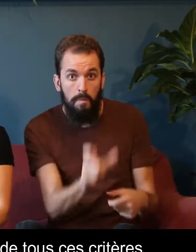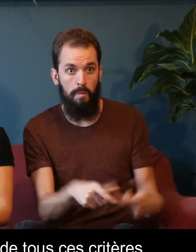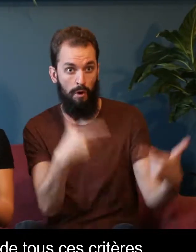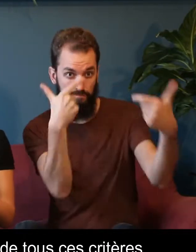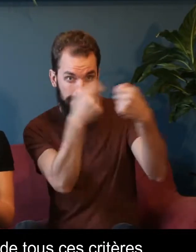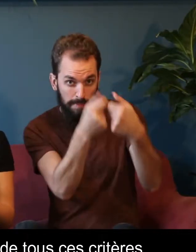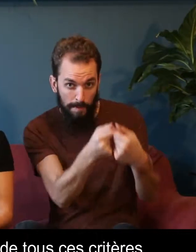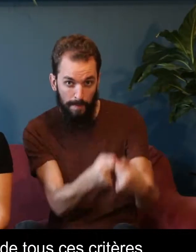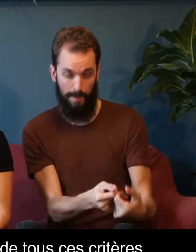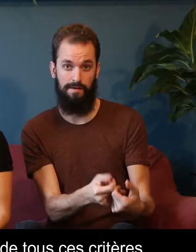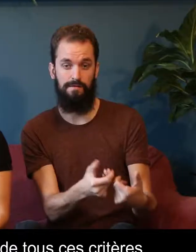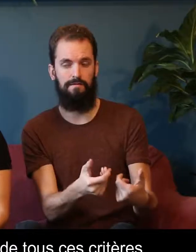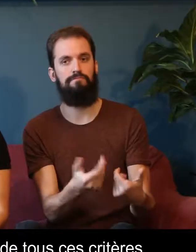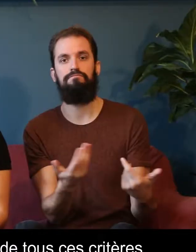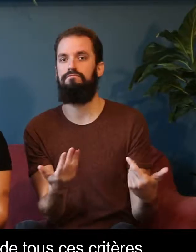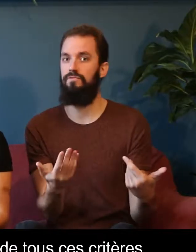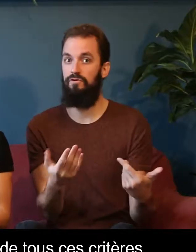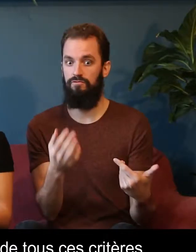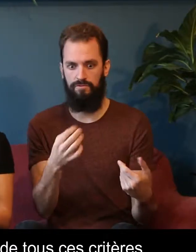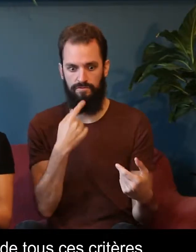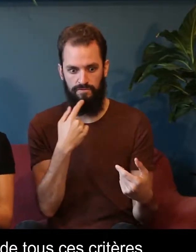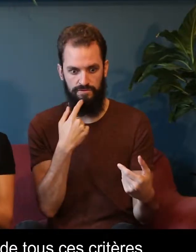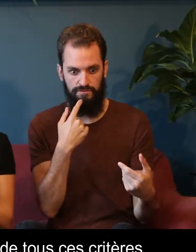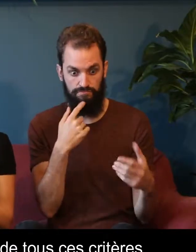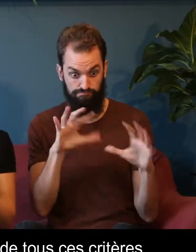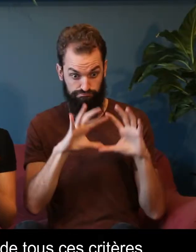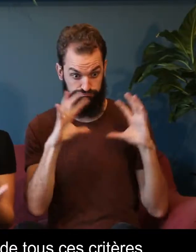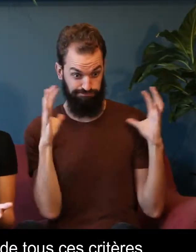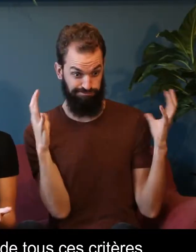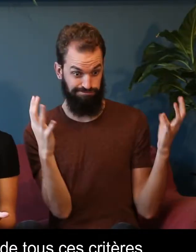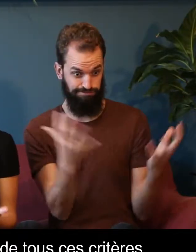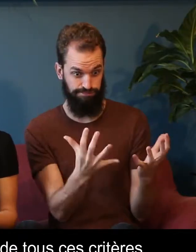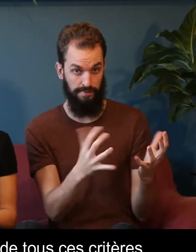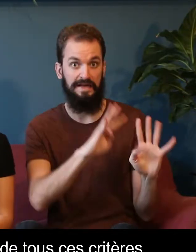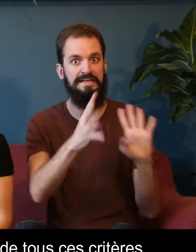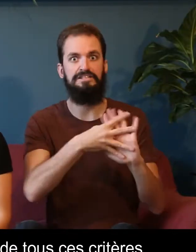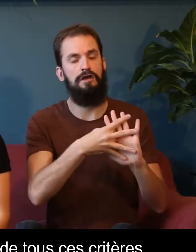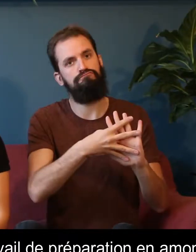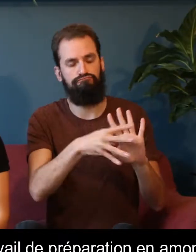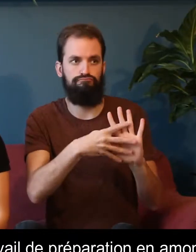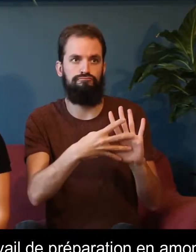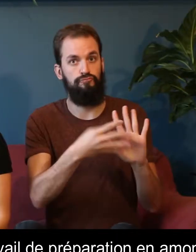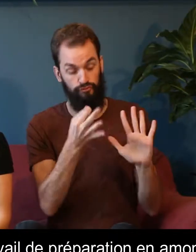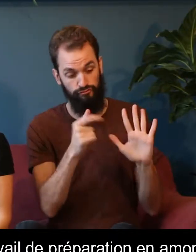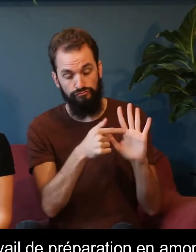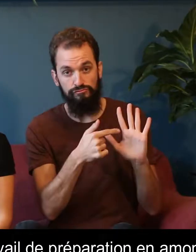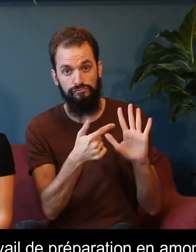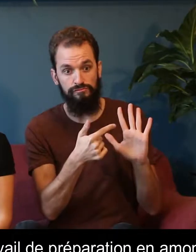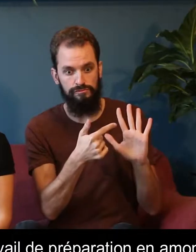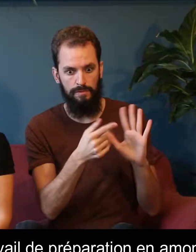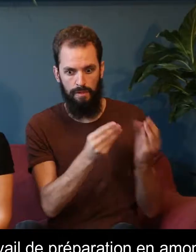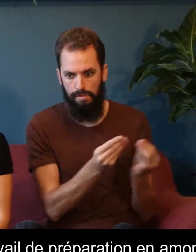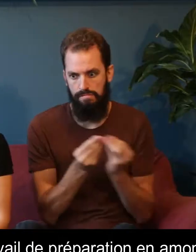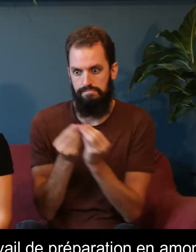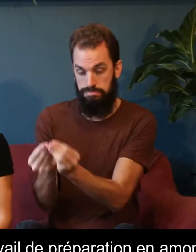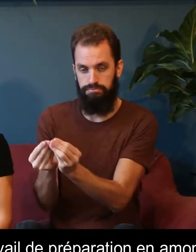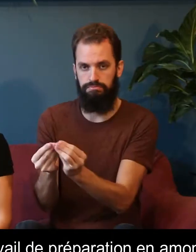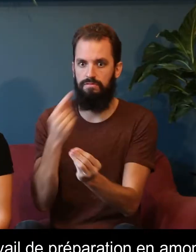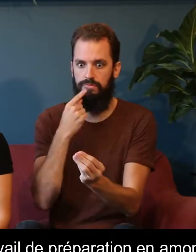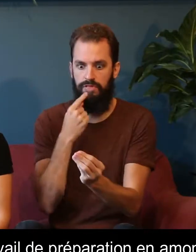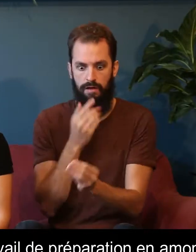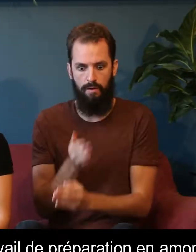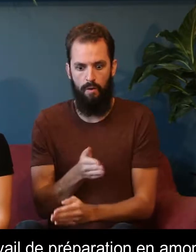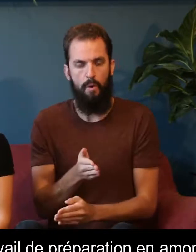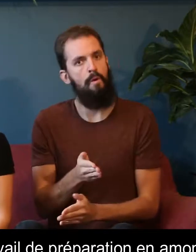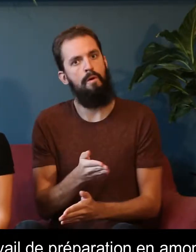Et pour fournir l'intégralité de tous ces critères, on peut dire, on a vraiment besoin d'un gros travail